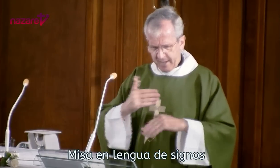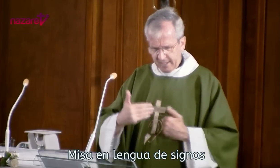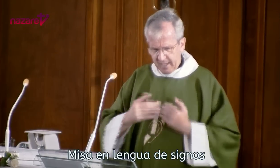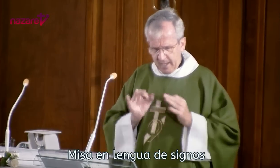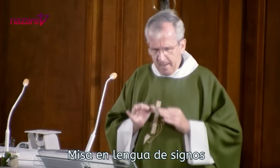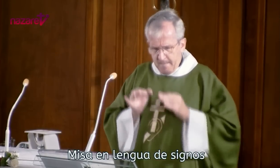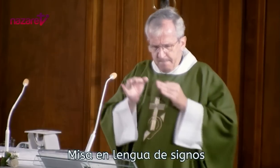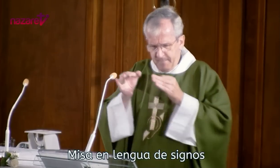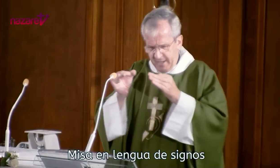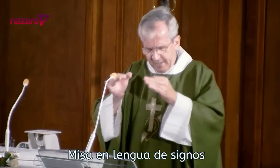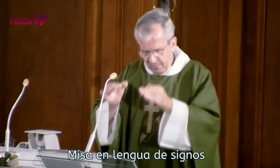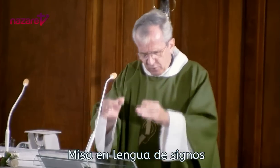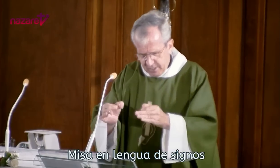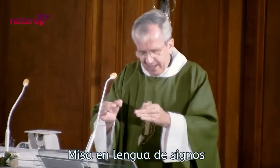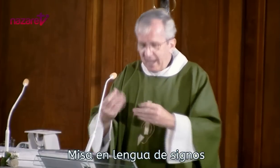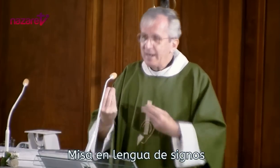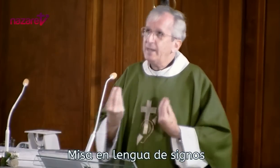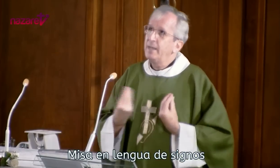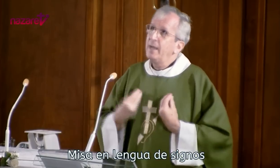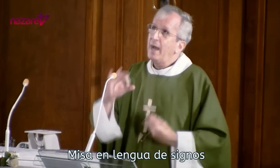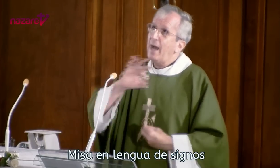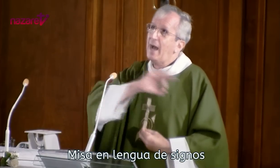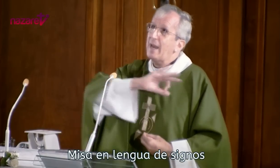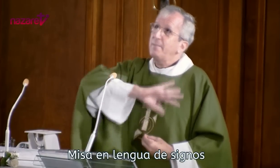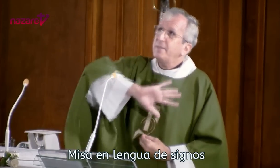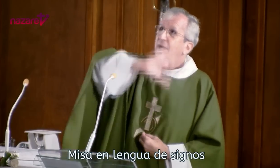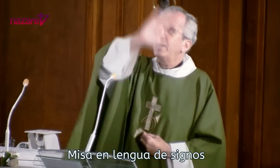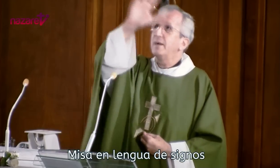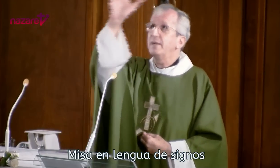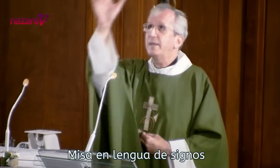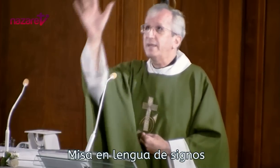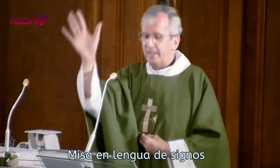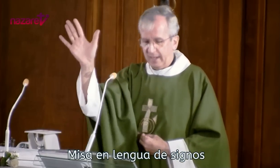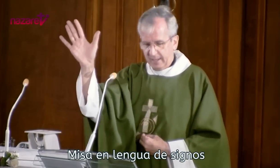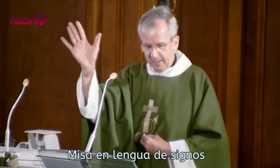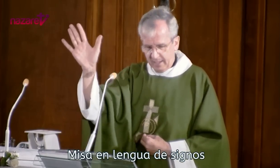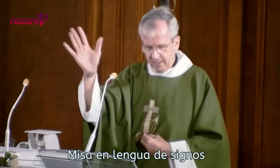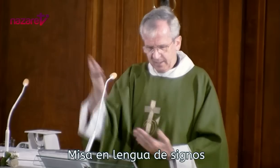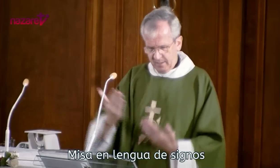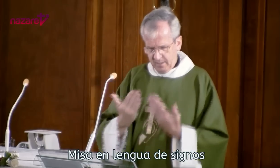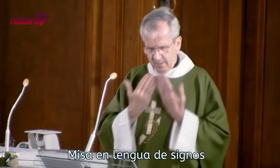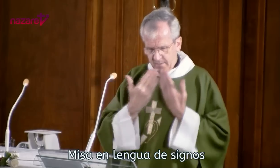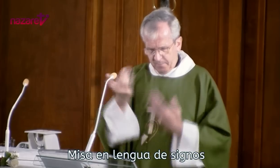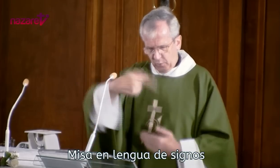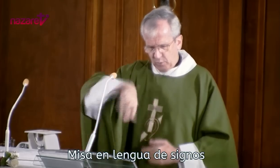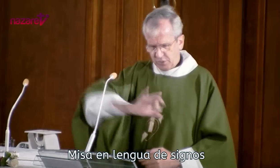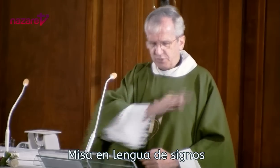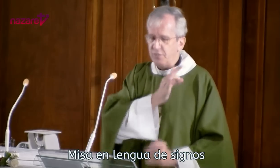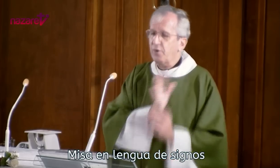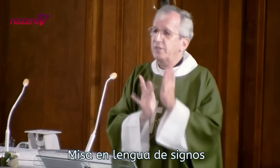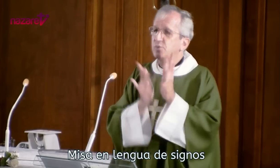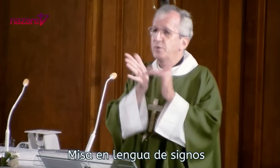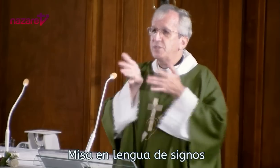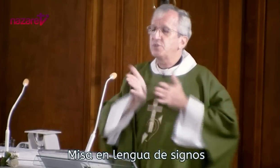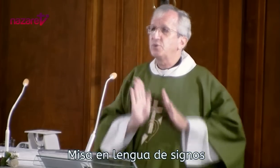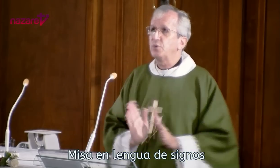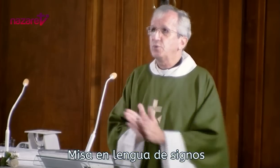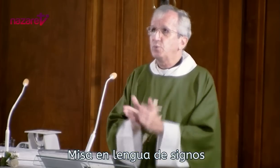que merezcamos llegar a la vida eterna. Por nuestro Señor Jesucristo, tu